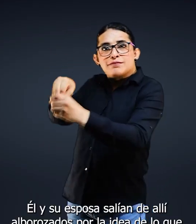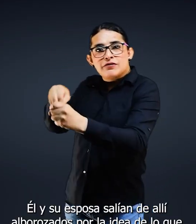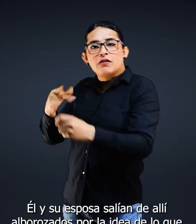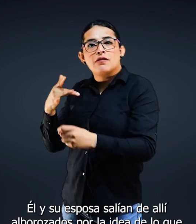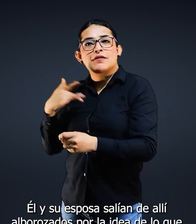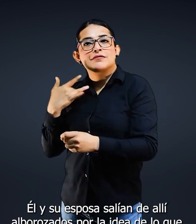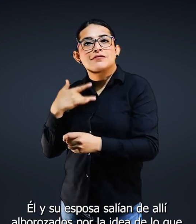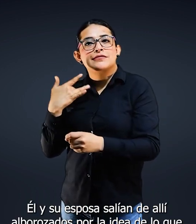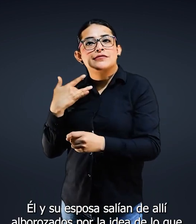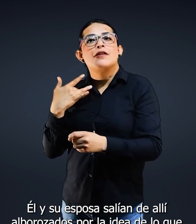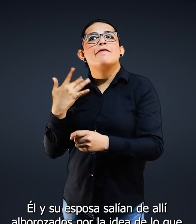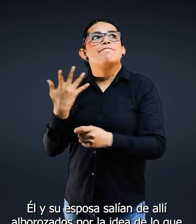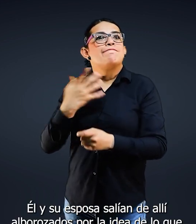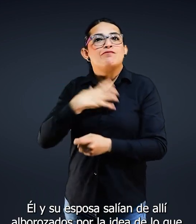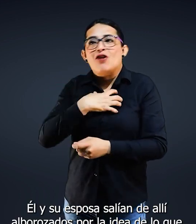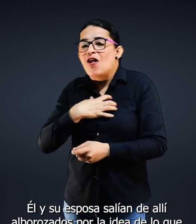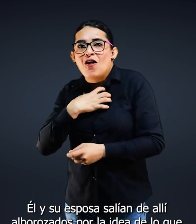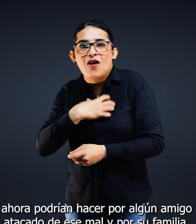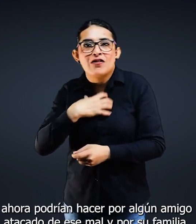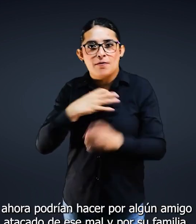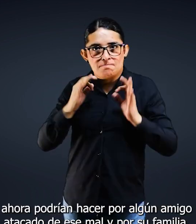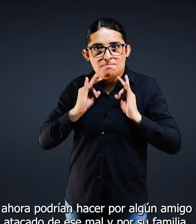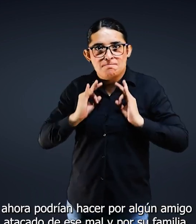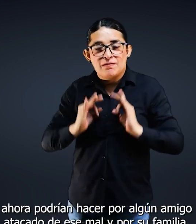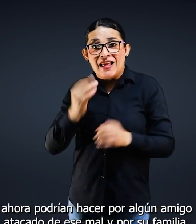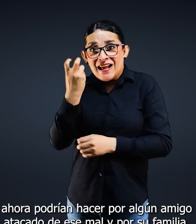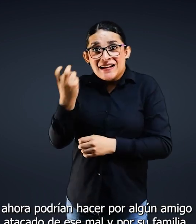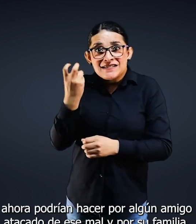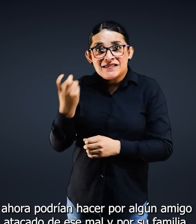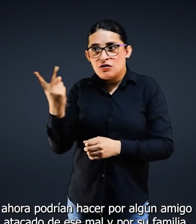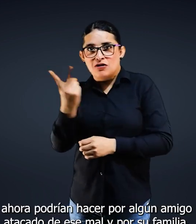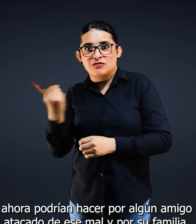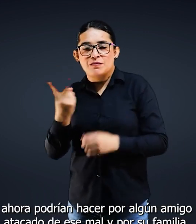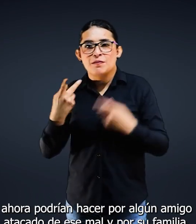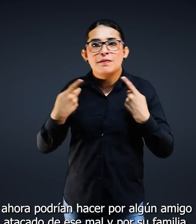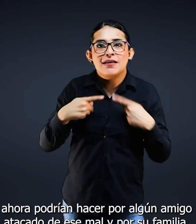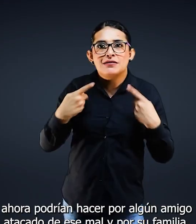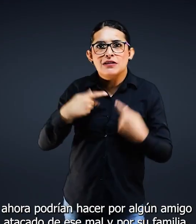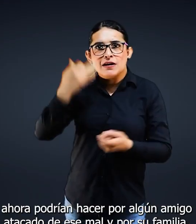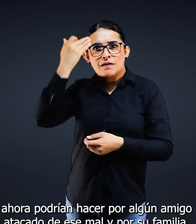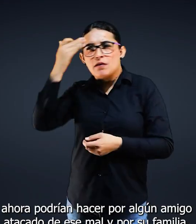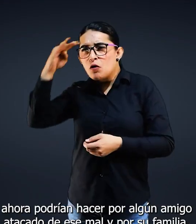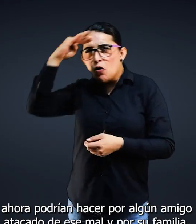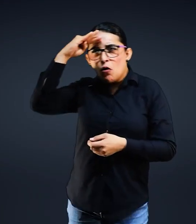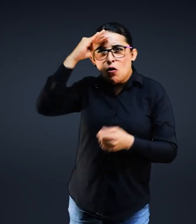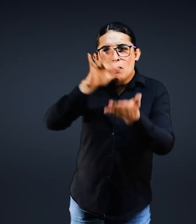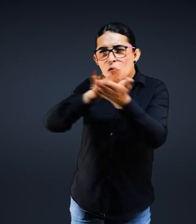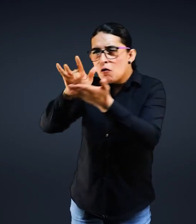esposa salían de allí alborozados por la idea de lo que ahora podrían hacer por algún amigo atacado de ese mal y por su familia.